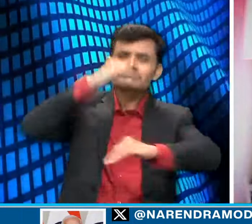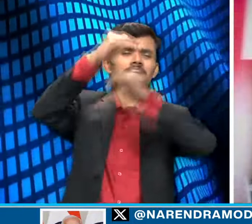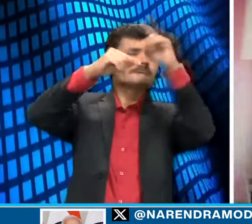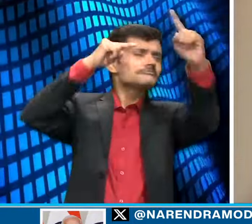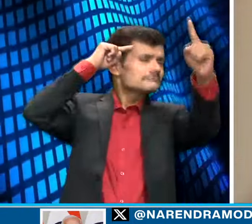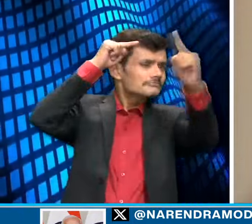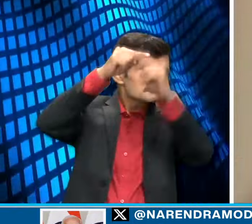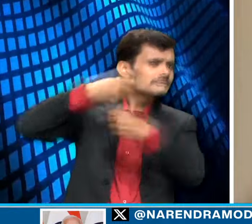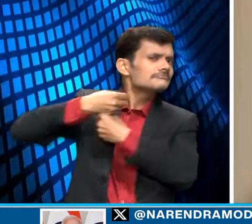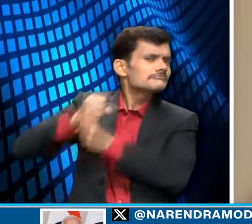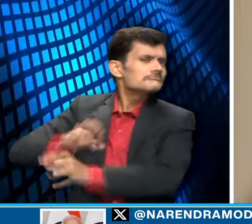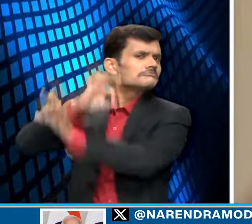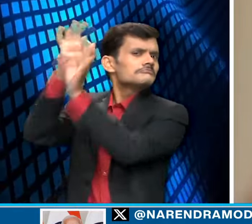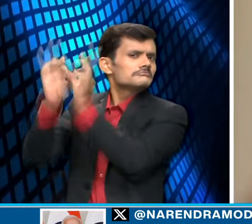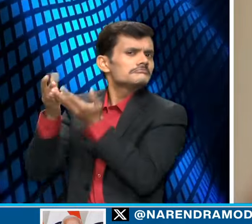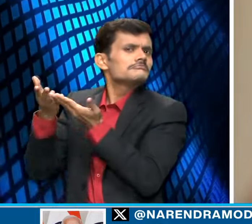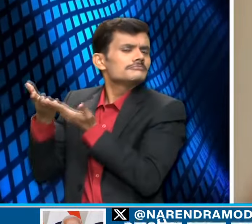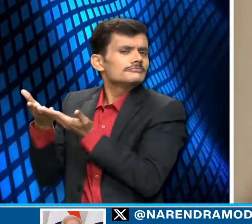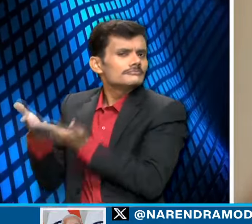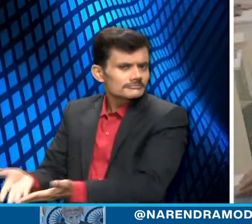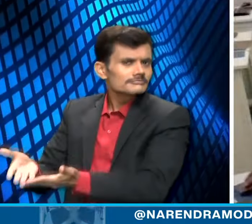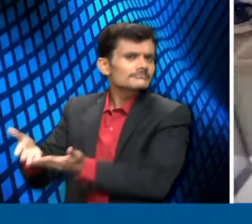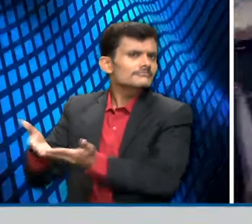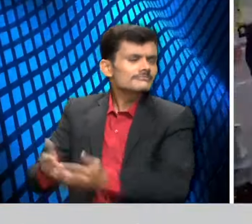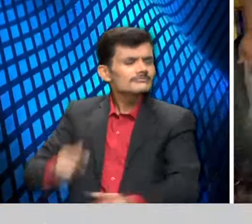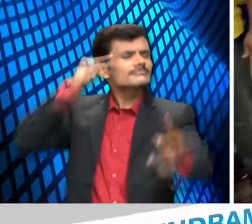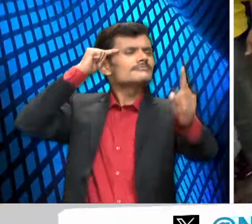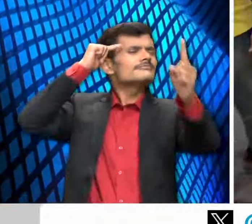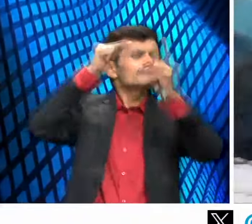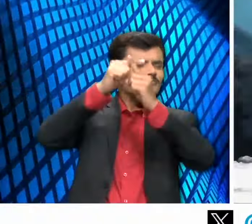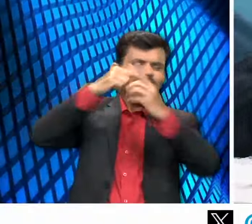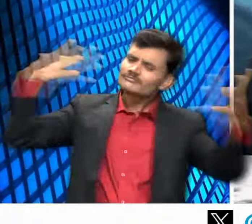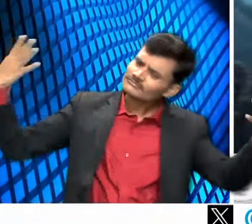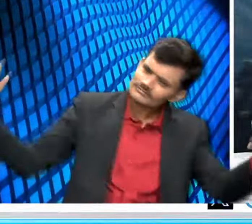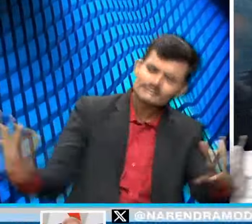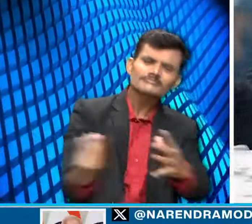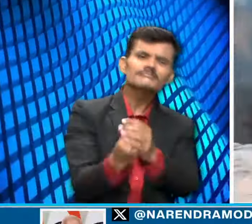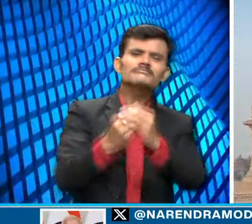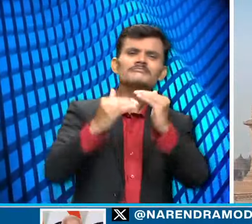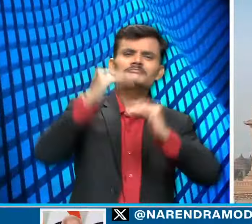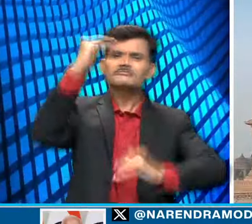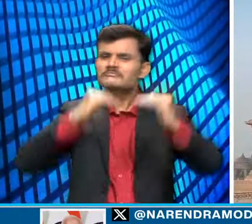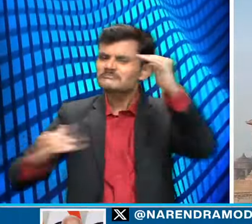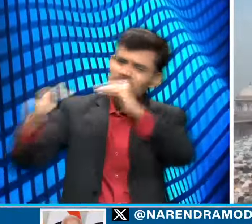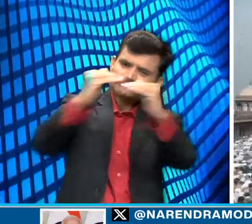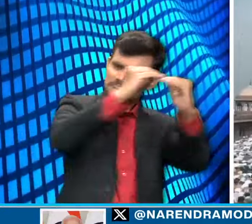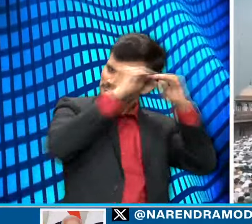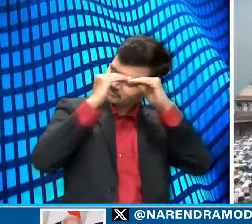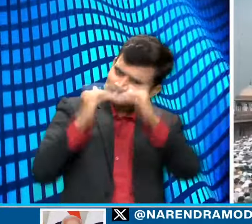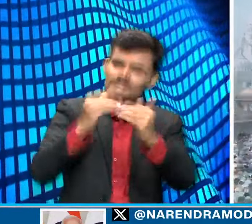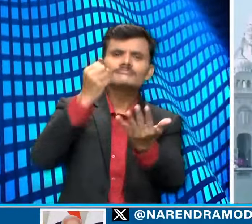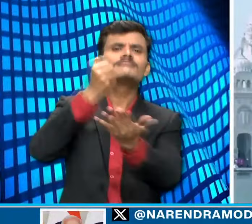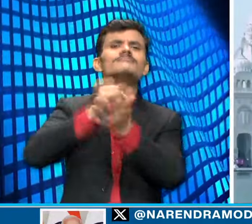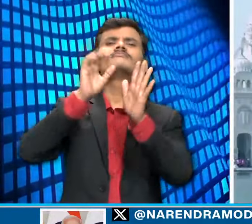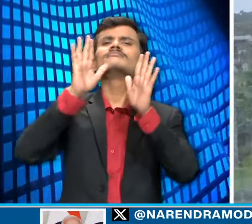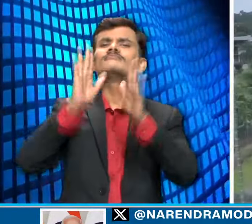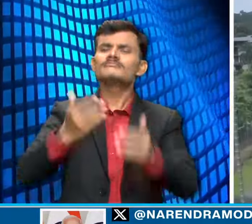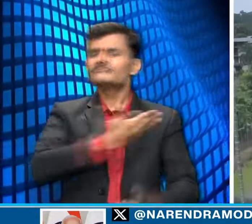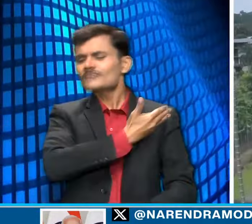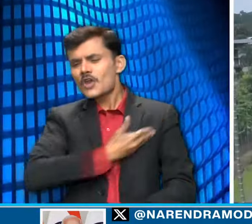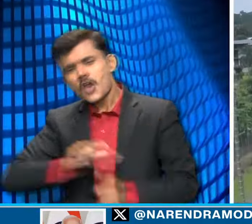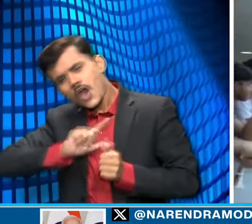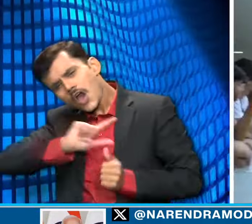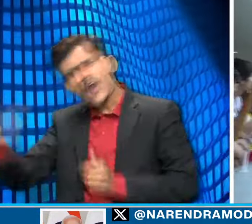بھارت کے مرمان کا ایک بجر ہے سرب درم سمان کا